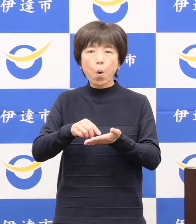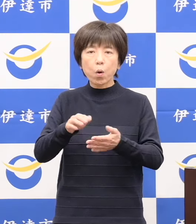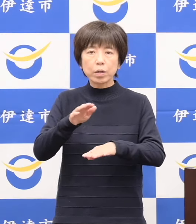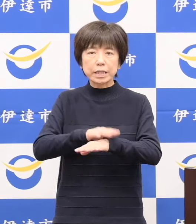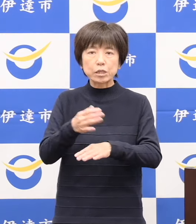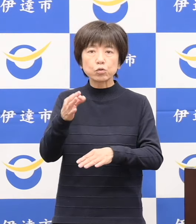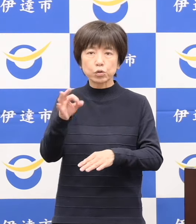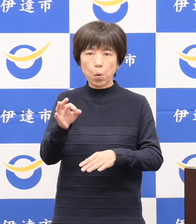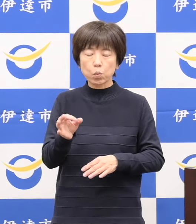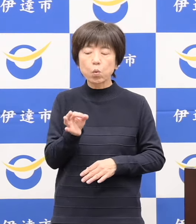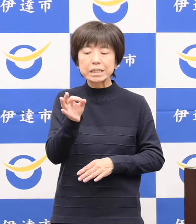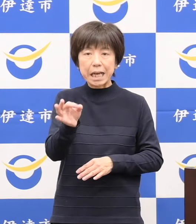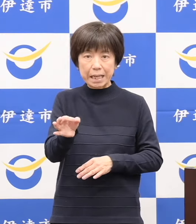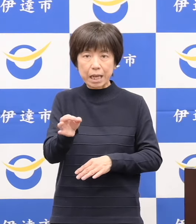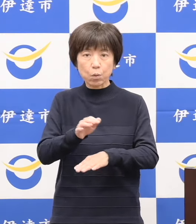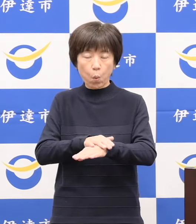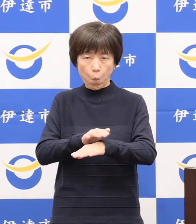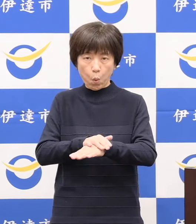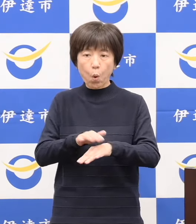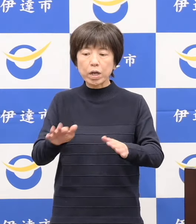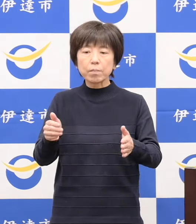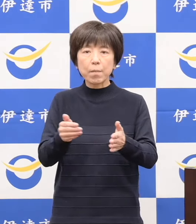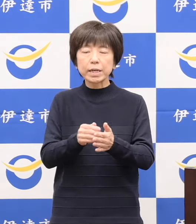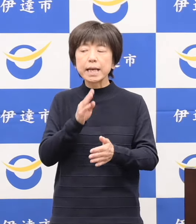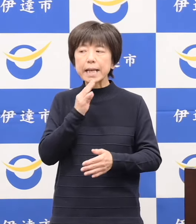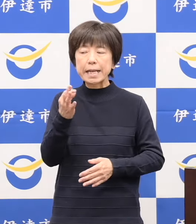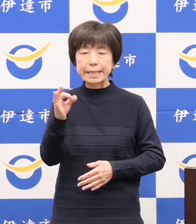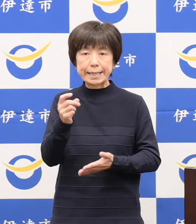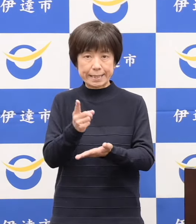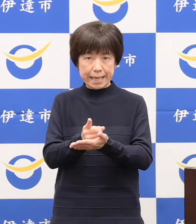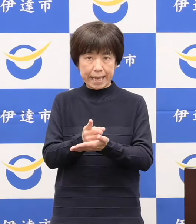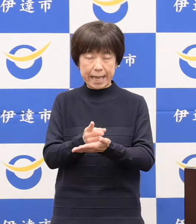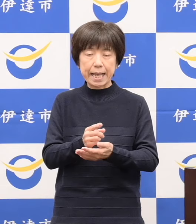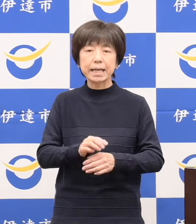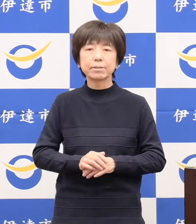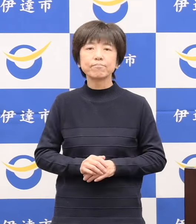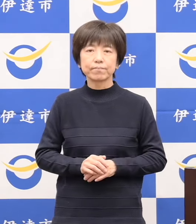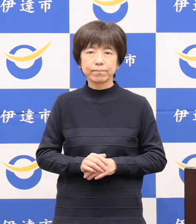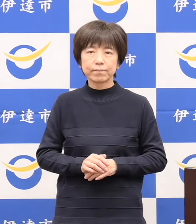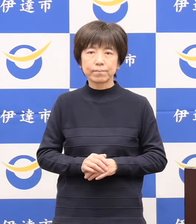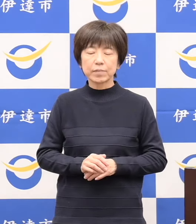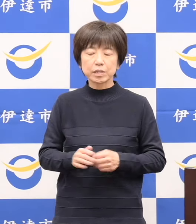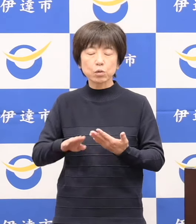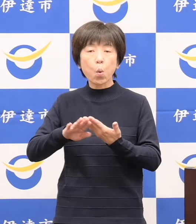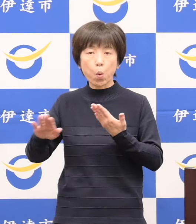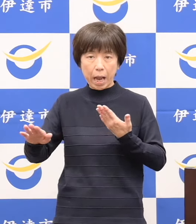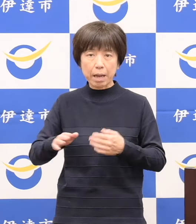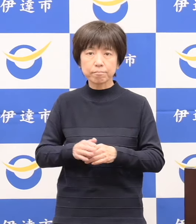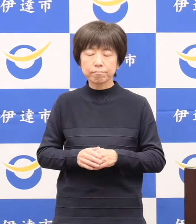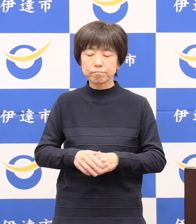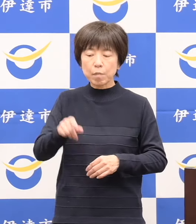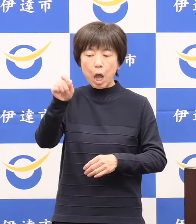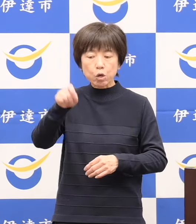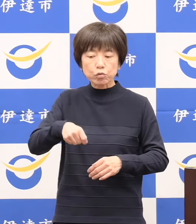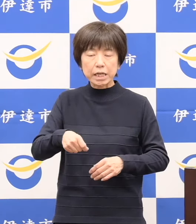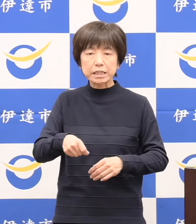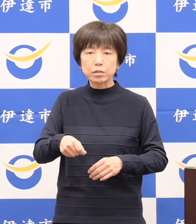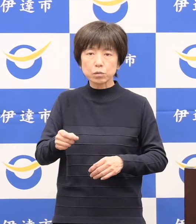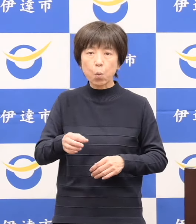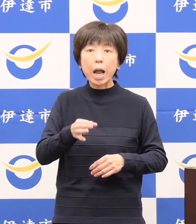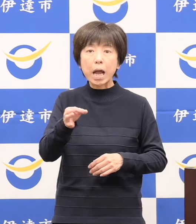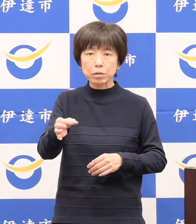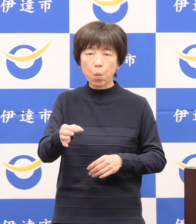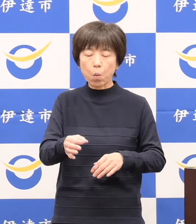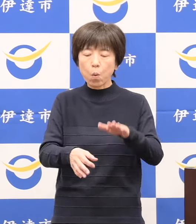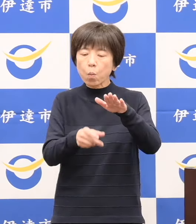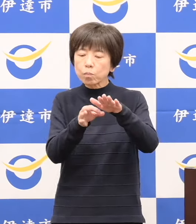のお支払いに、今まで現金でございましたが、現金に加えクレジットカードや電子マネー決